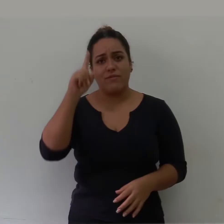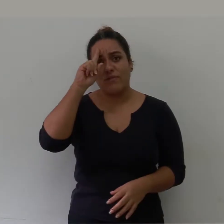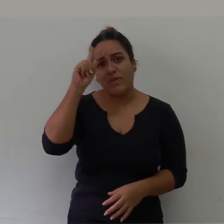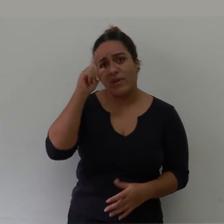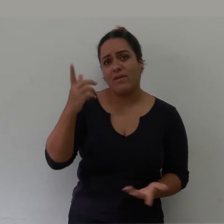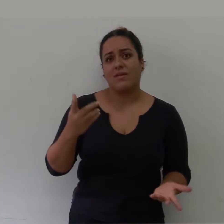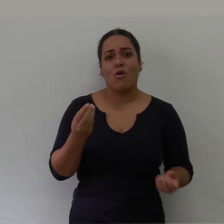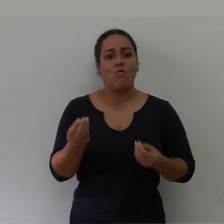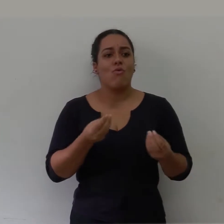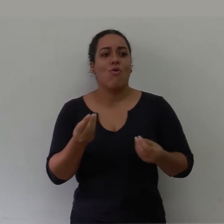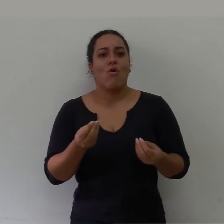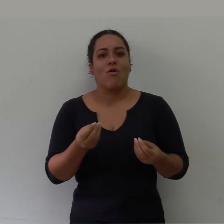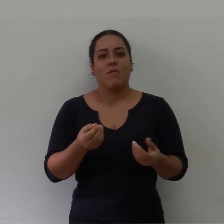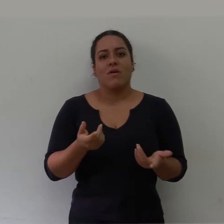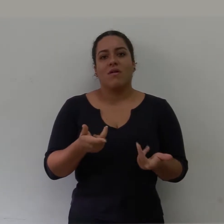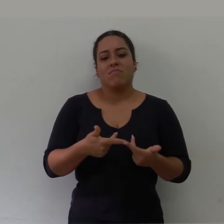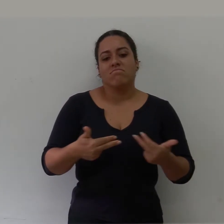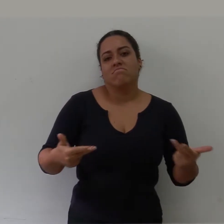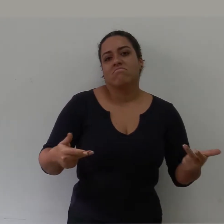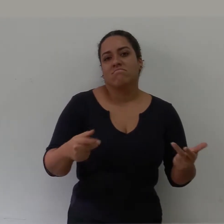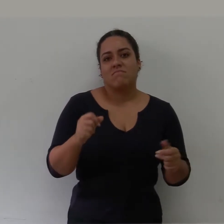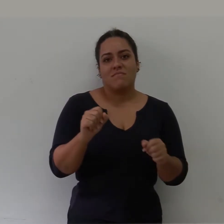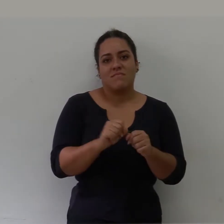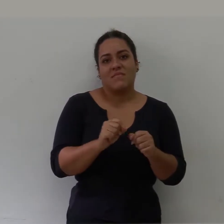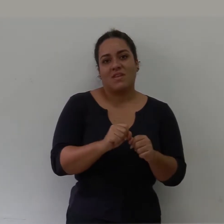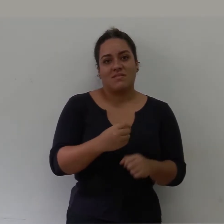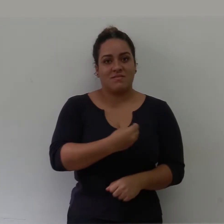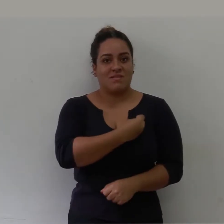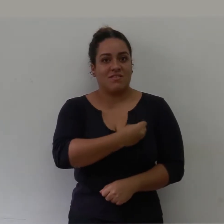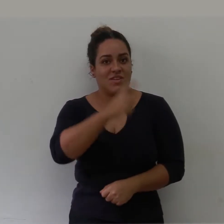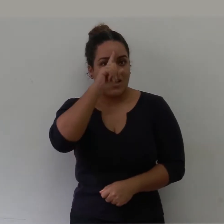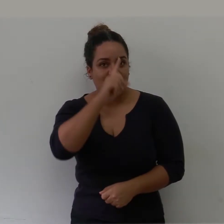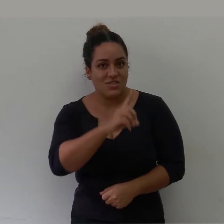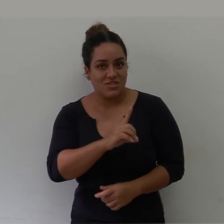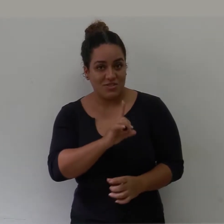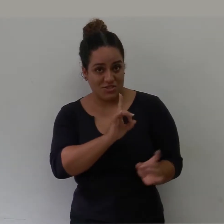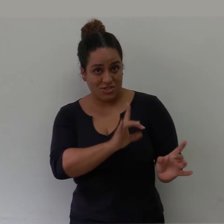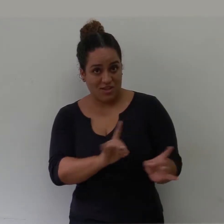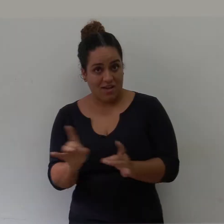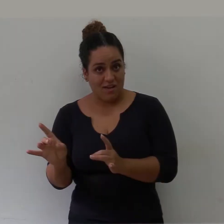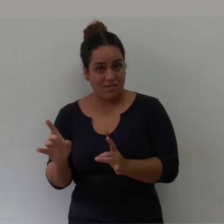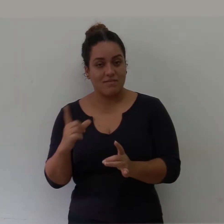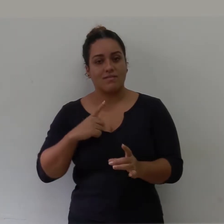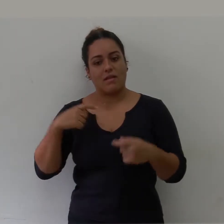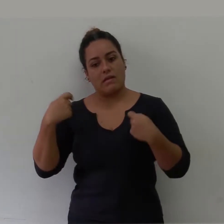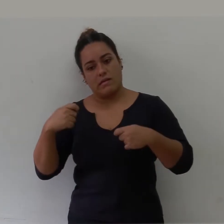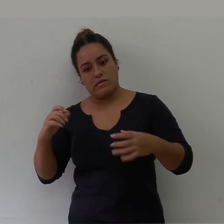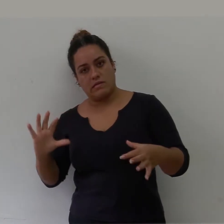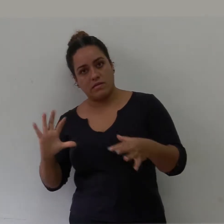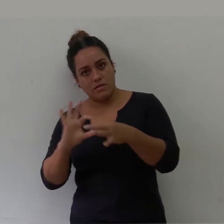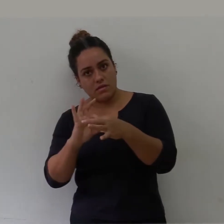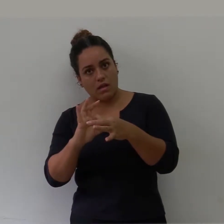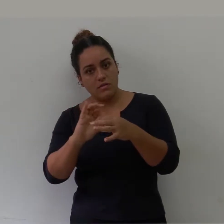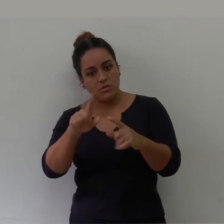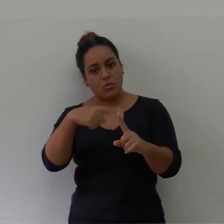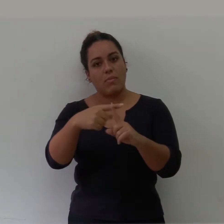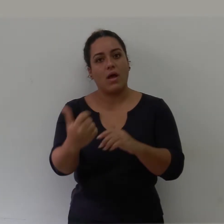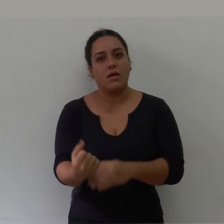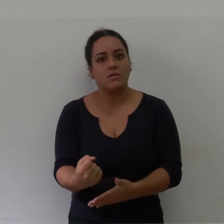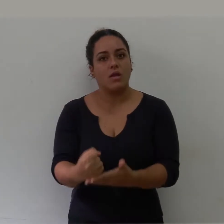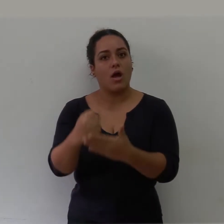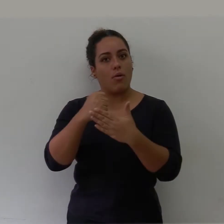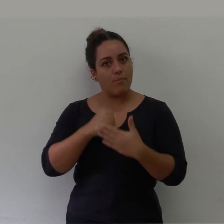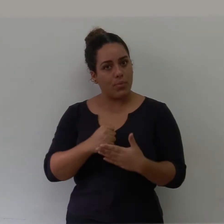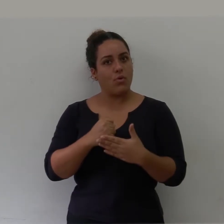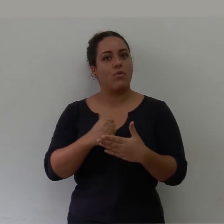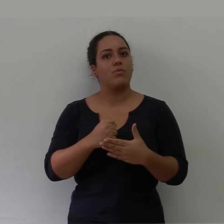necessidades de desempenhar tarefas e funções. A gente junta essa necessidade com o apoio do recurso e com